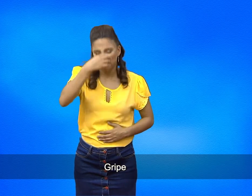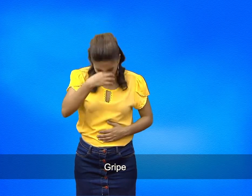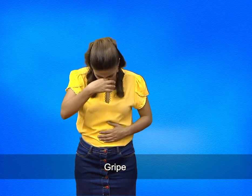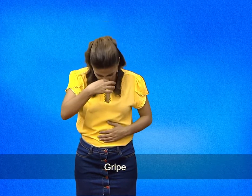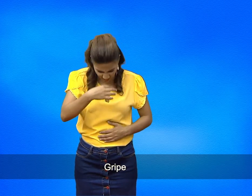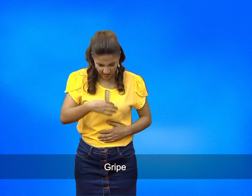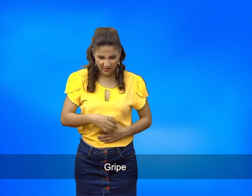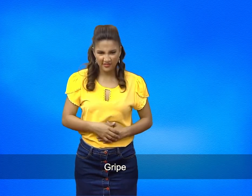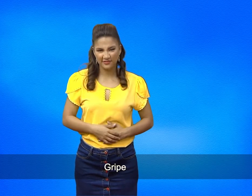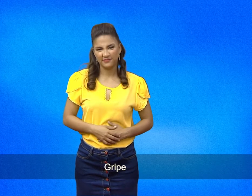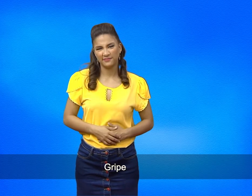gripe